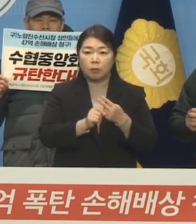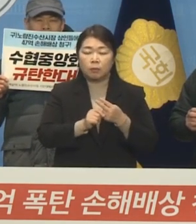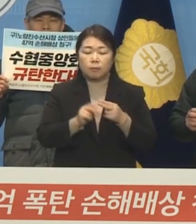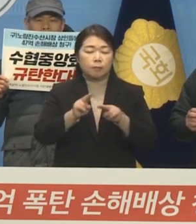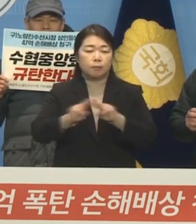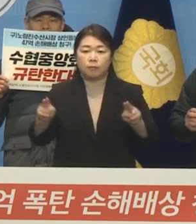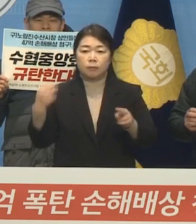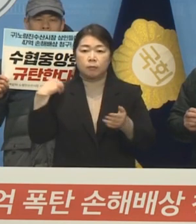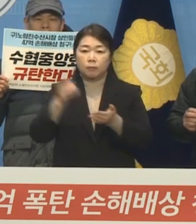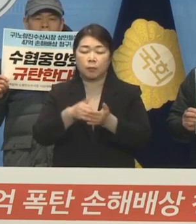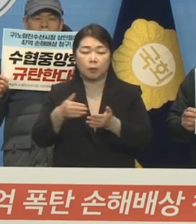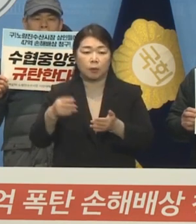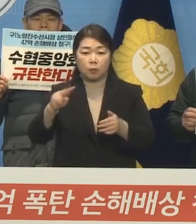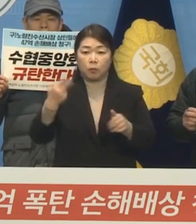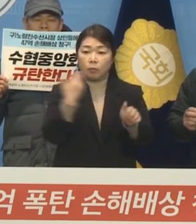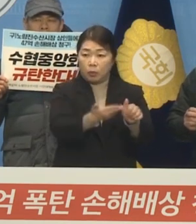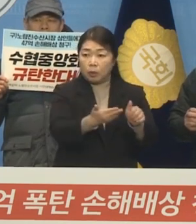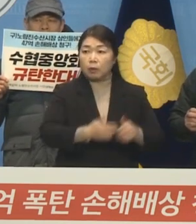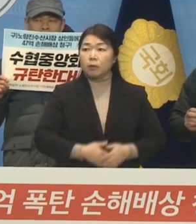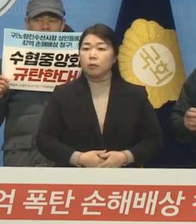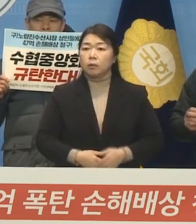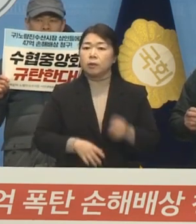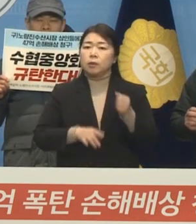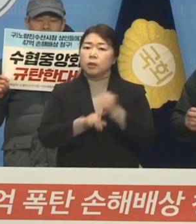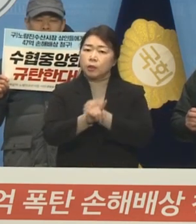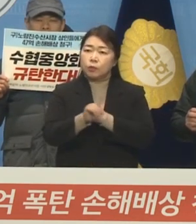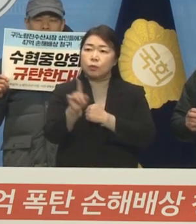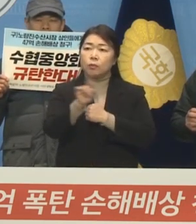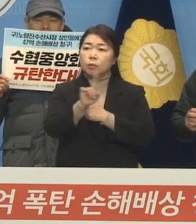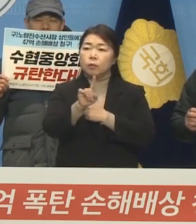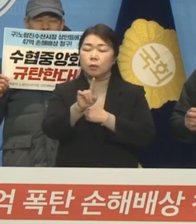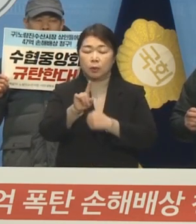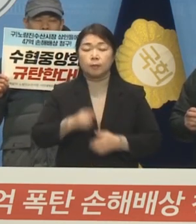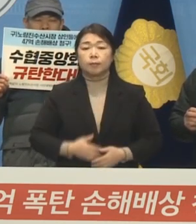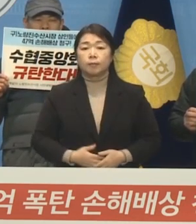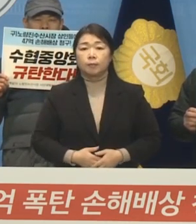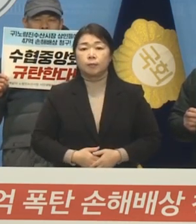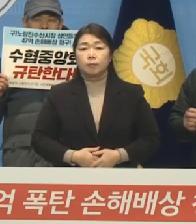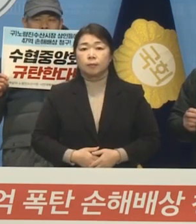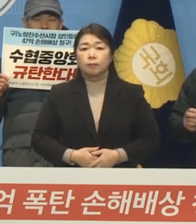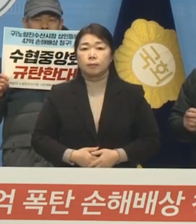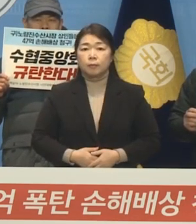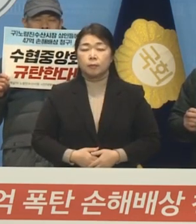파기환송을 당했습니다. 이유는 그렇습니다.